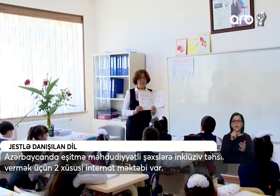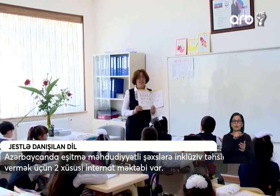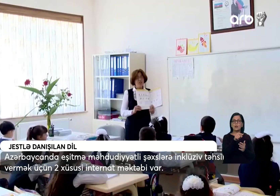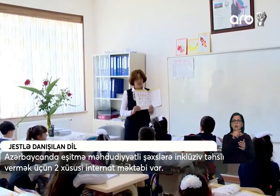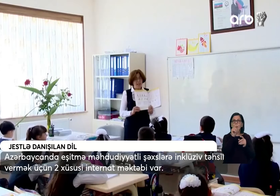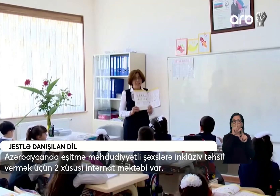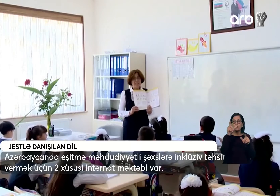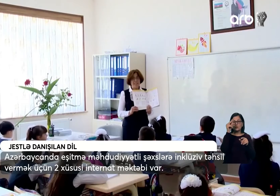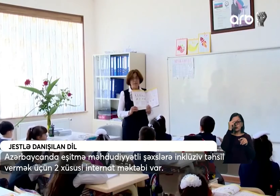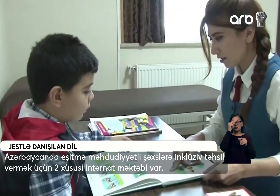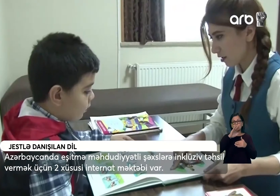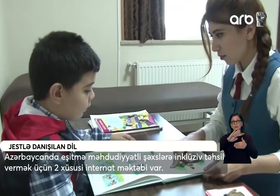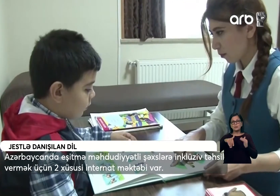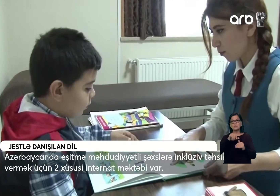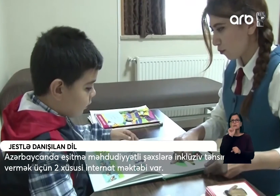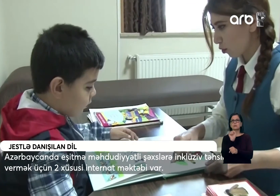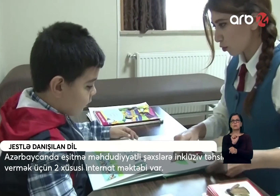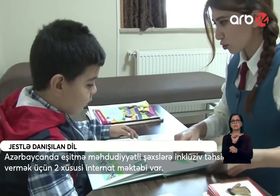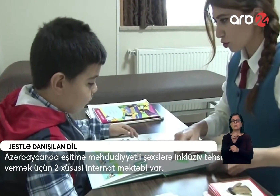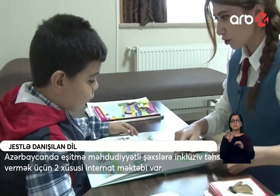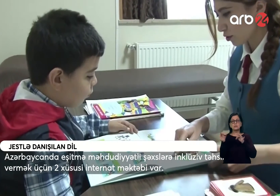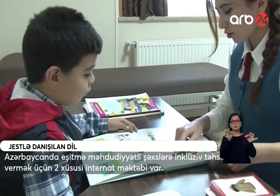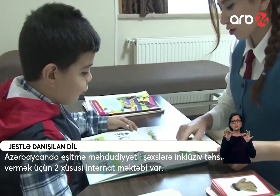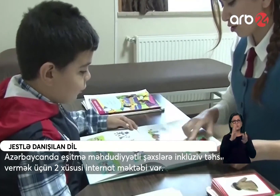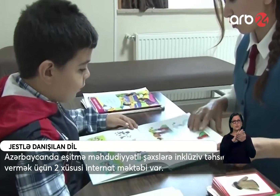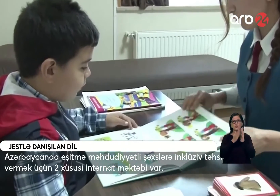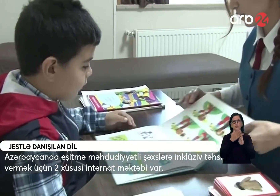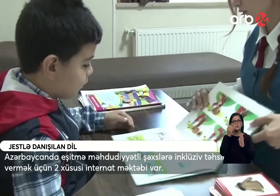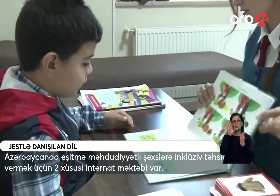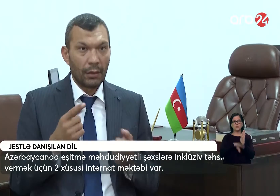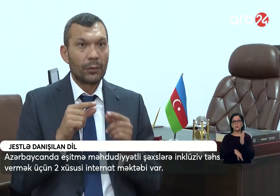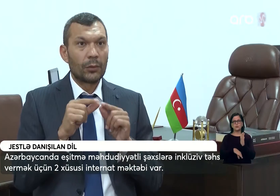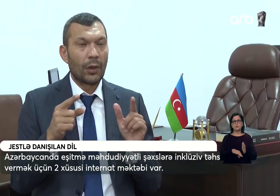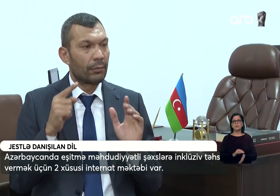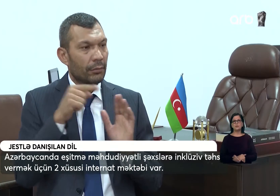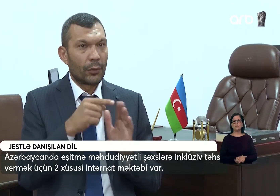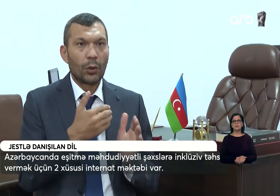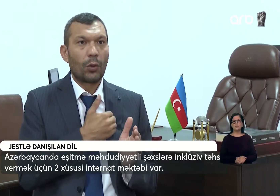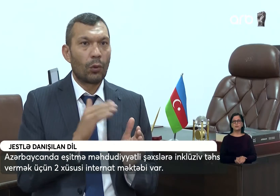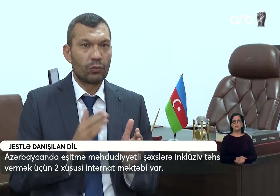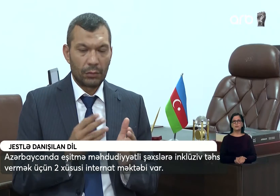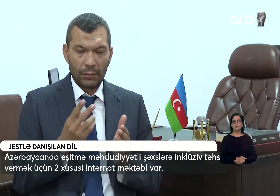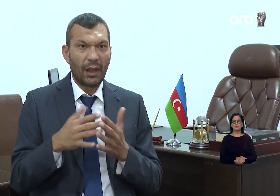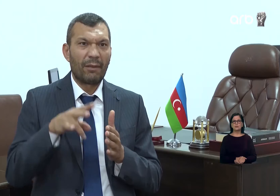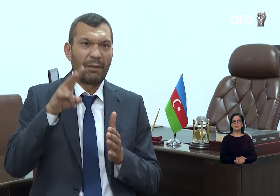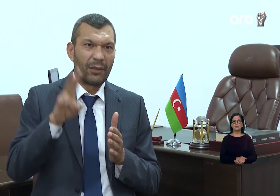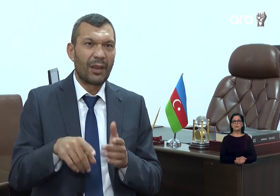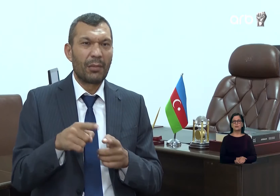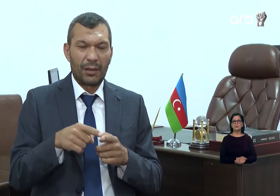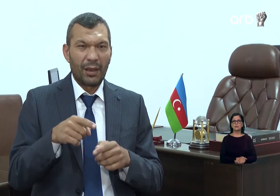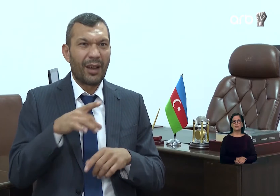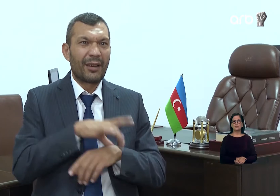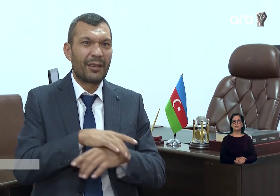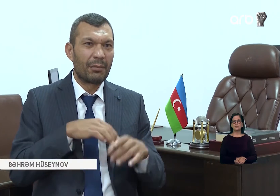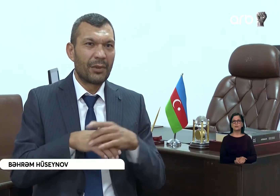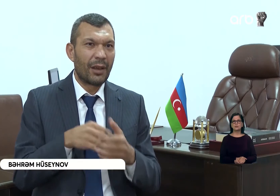orta məktəbi bitirdikdən sonra dayanır. Bölgələrdə isə vəziyyət daha qəlizdir. Çox təəssüflər olsun ki,